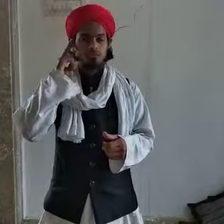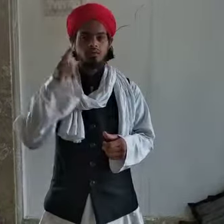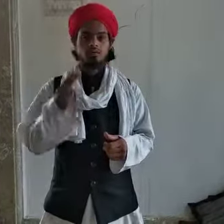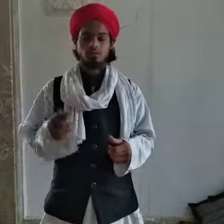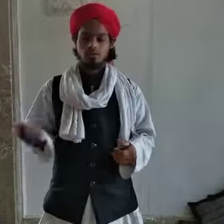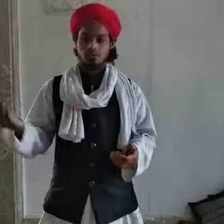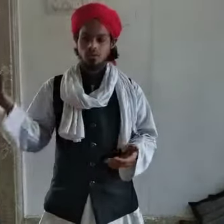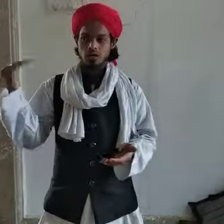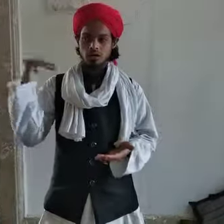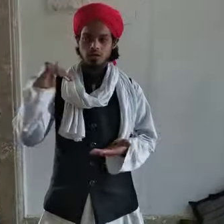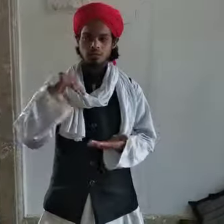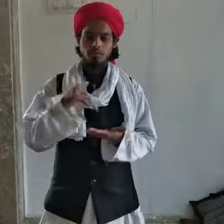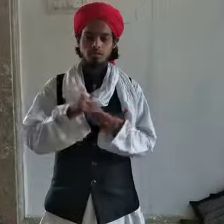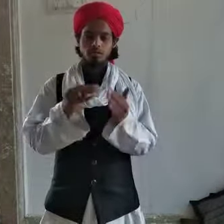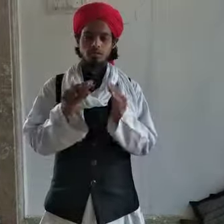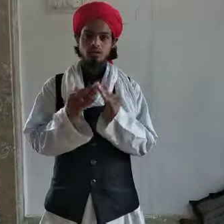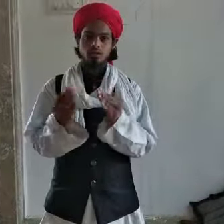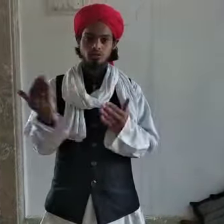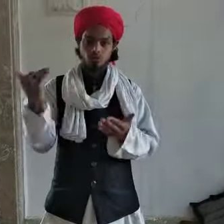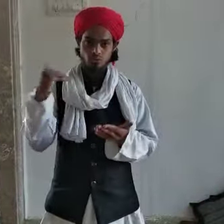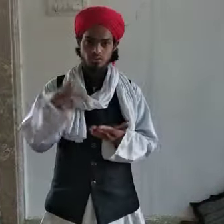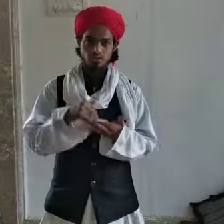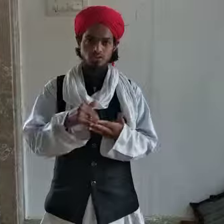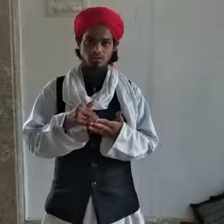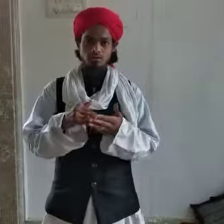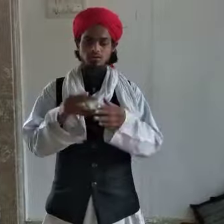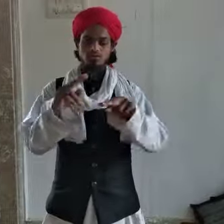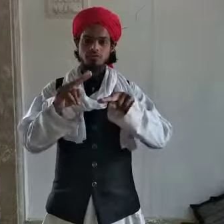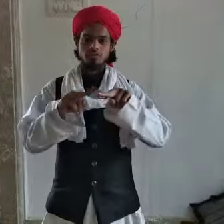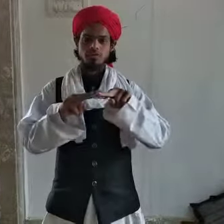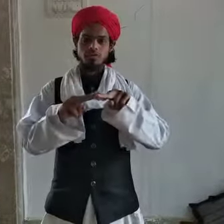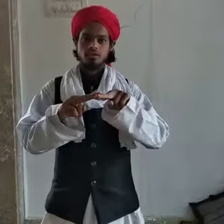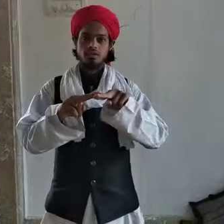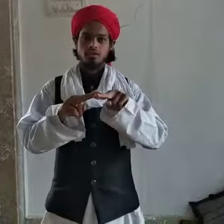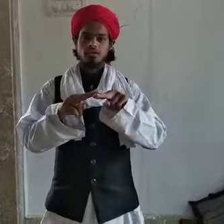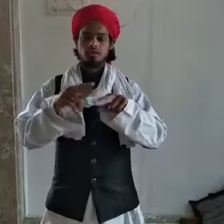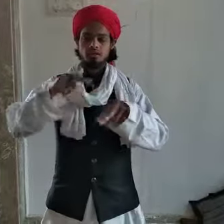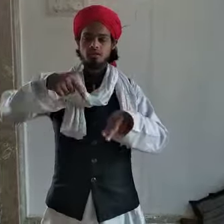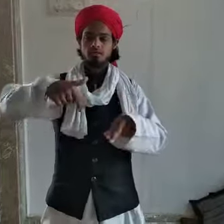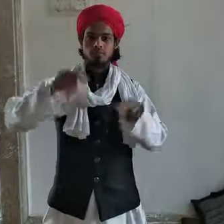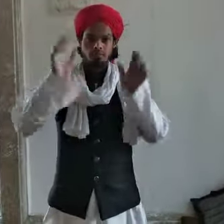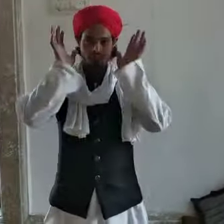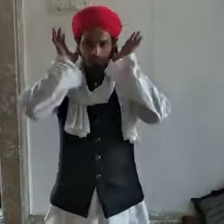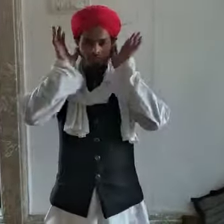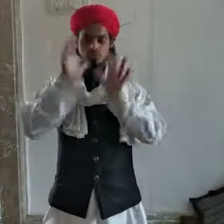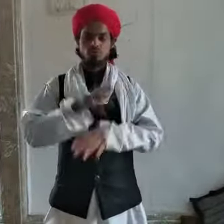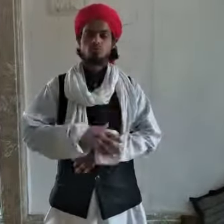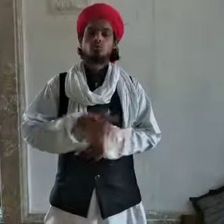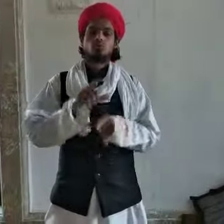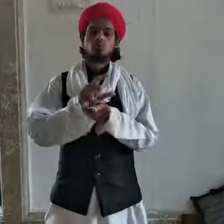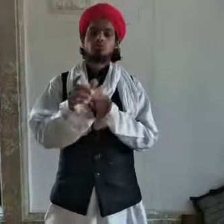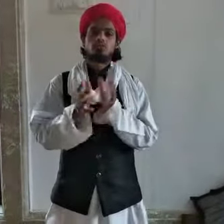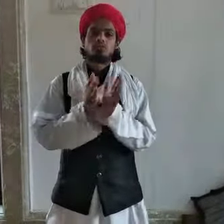گئے اپنے گھر بار چھوڑ کر شہزاد نماز کورس